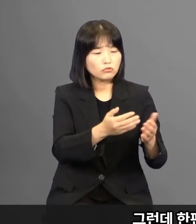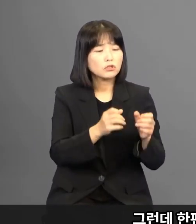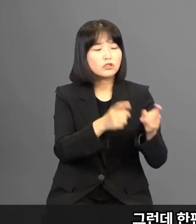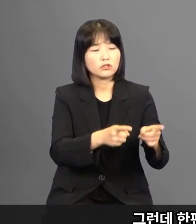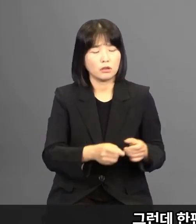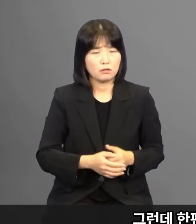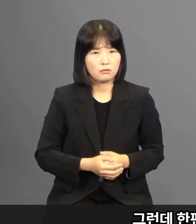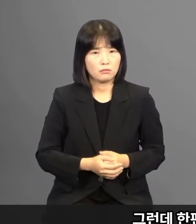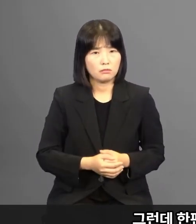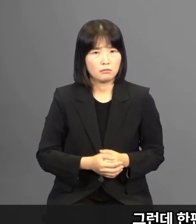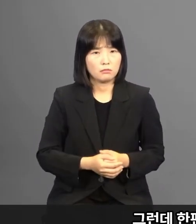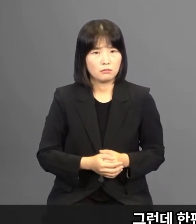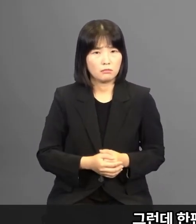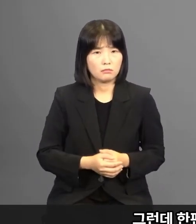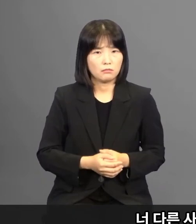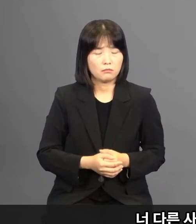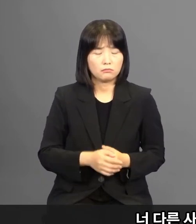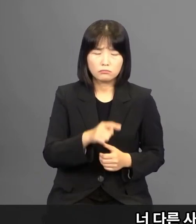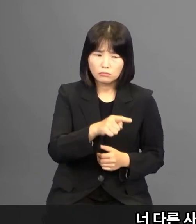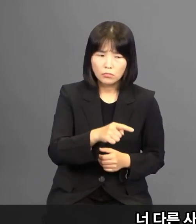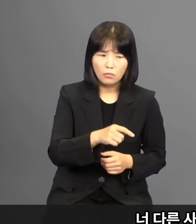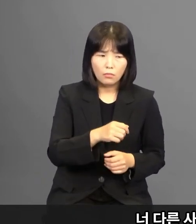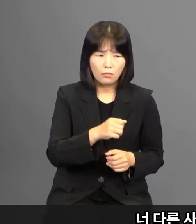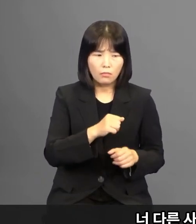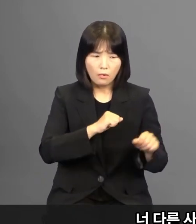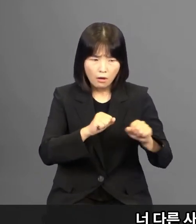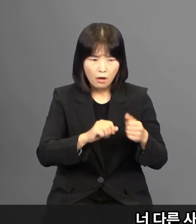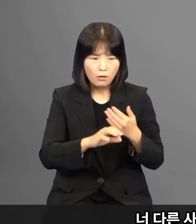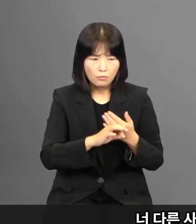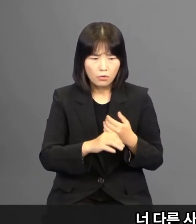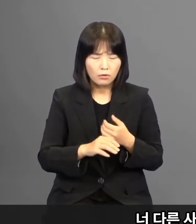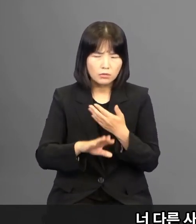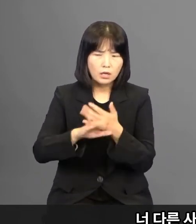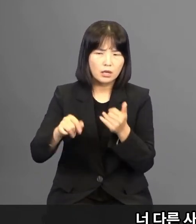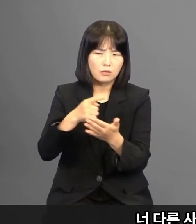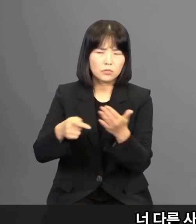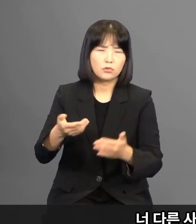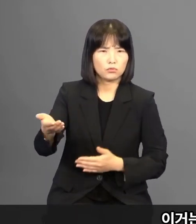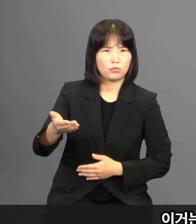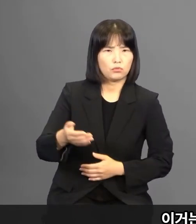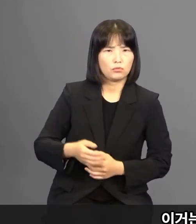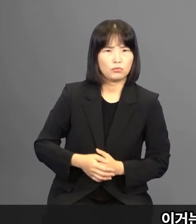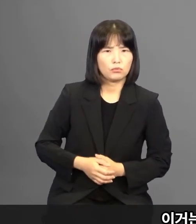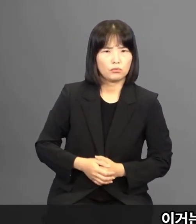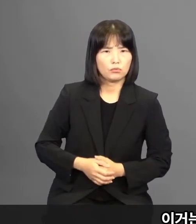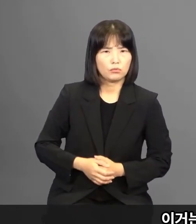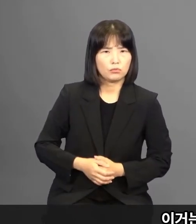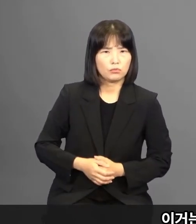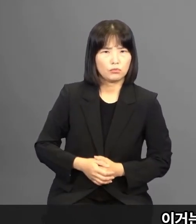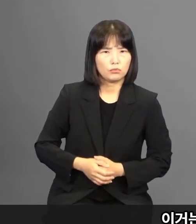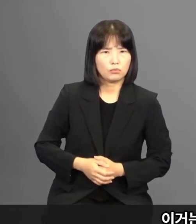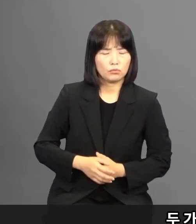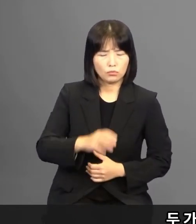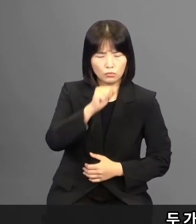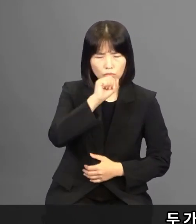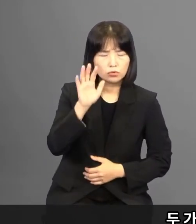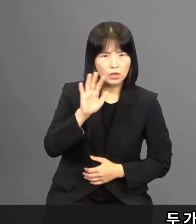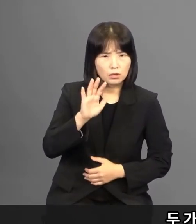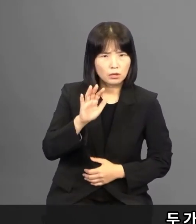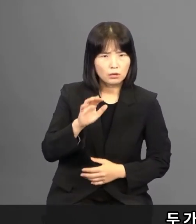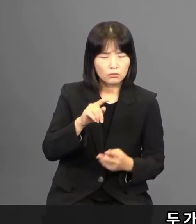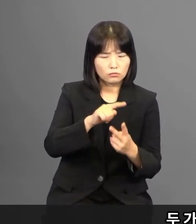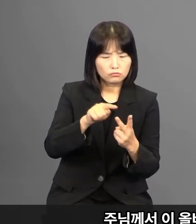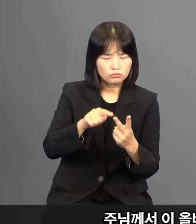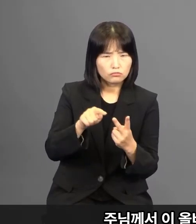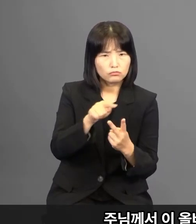근데 한편으로는 이걸 하게 되면 너 다른 사람에게 피해 줄 수 있어. 너 이거는 옳지 않은 일이야. 두 가지